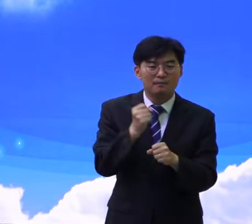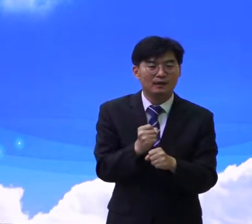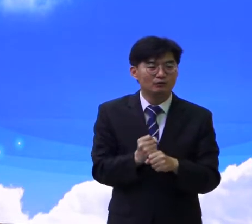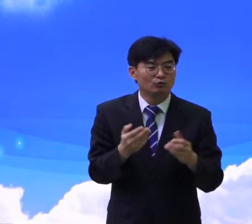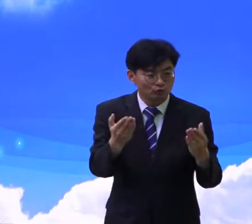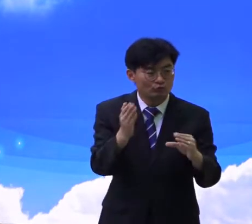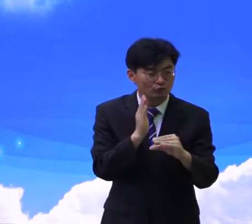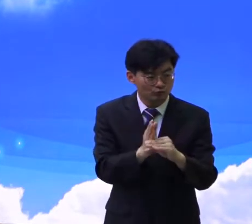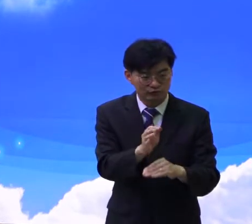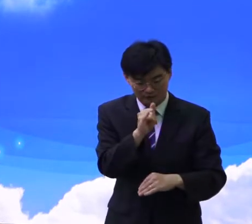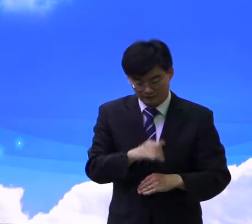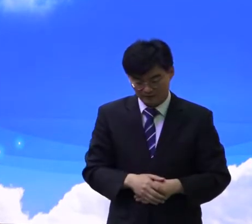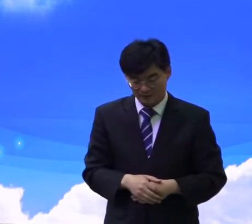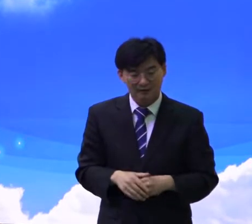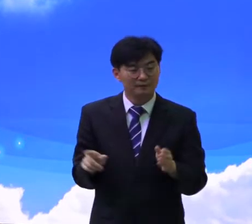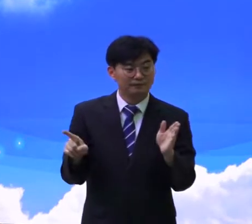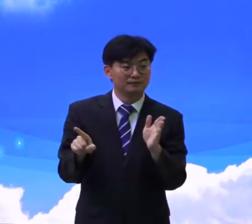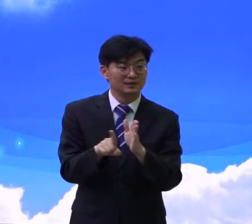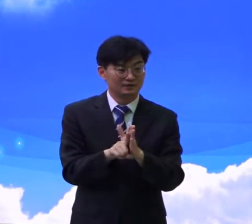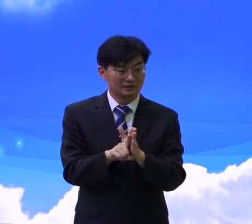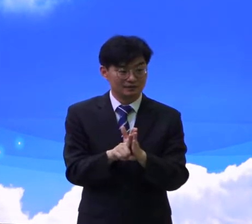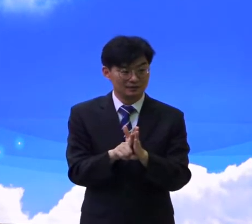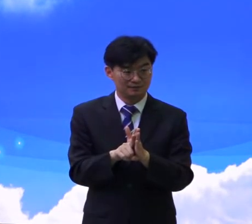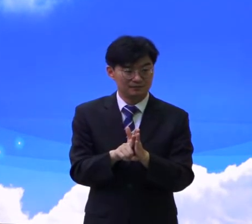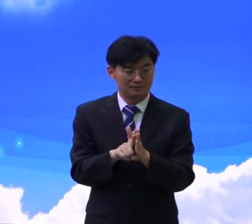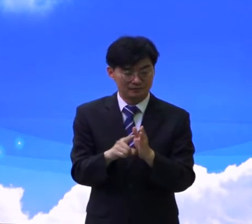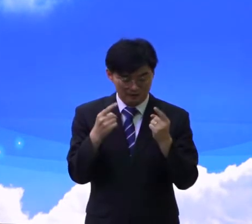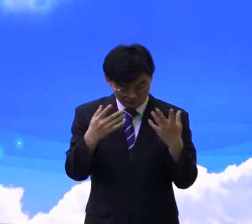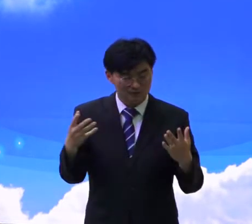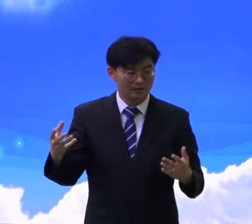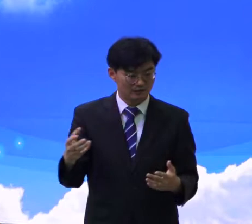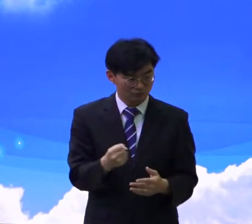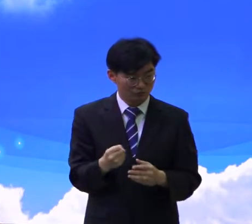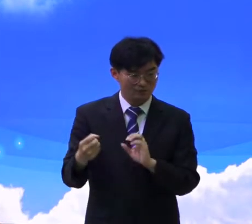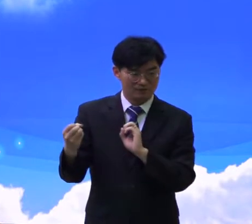발걸음을 힘차게 내딛도록 하실 것입니다.